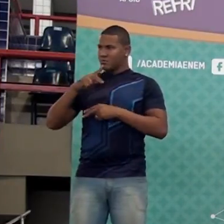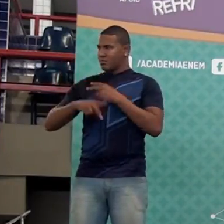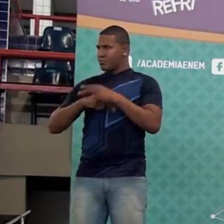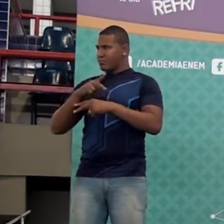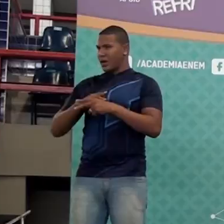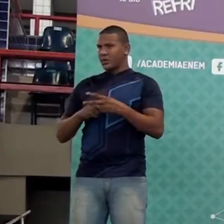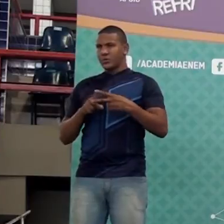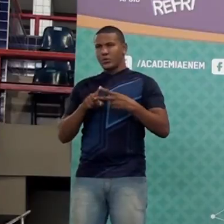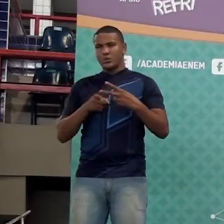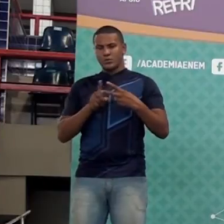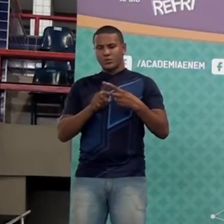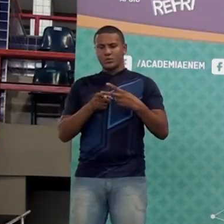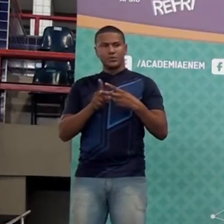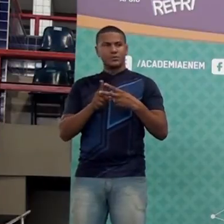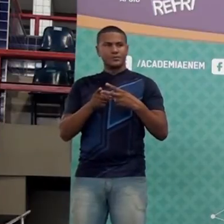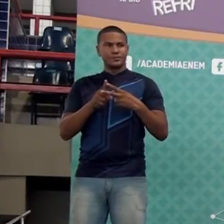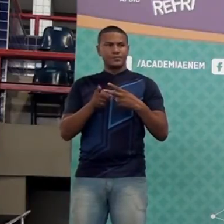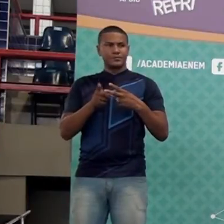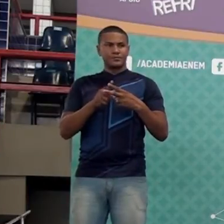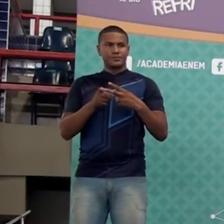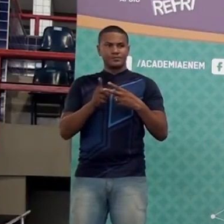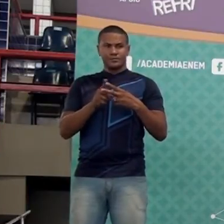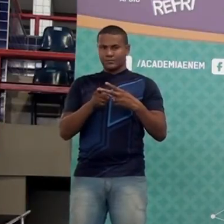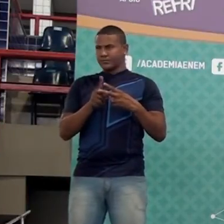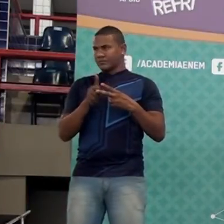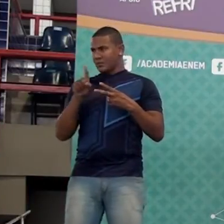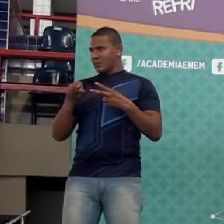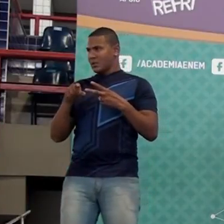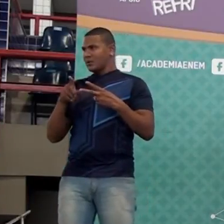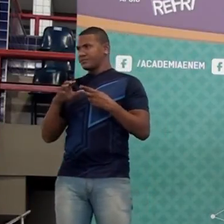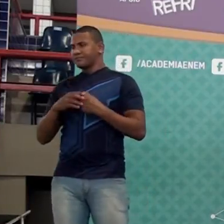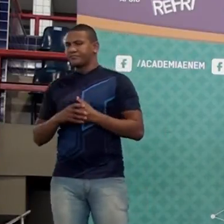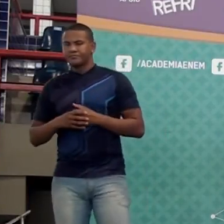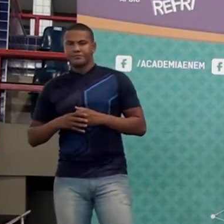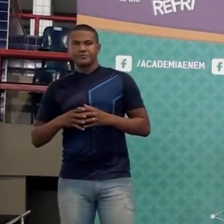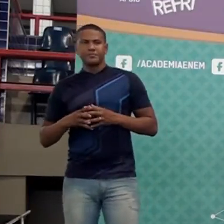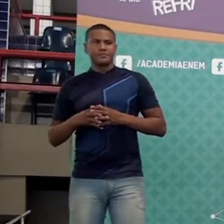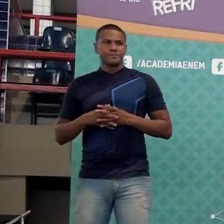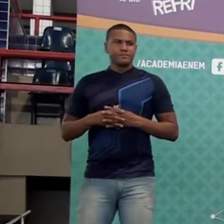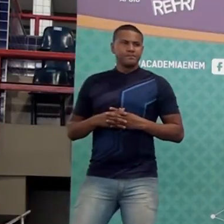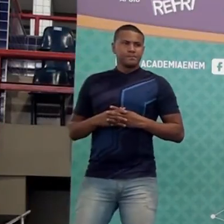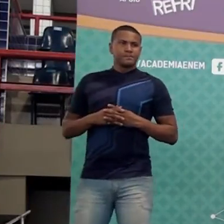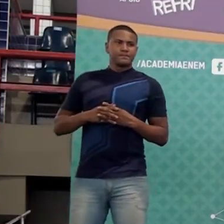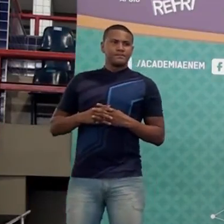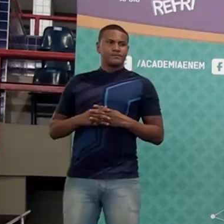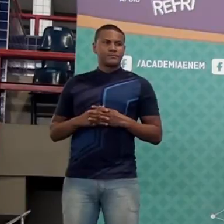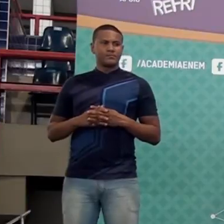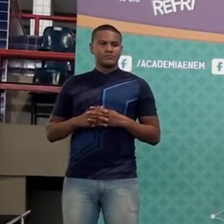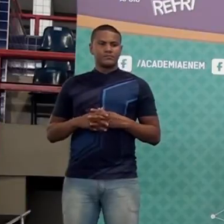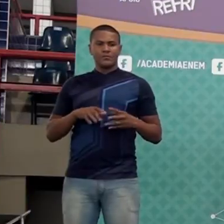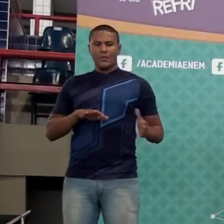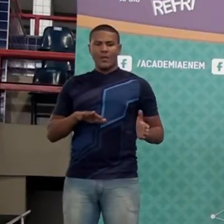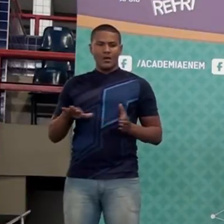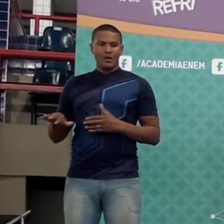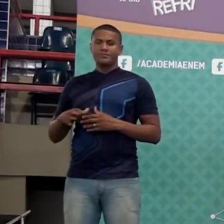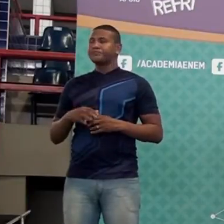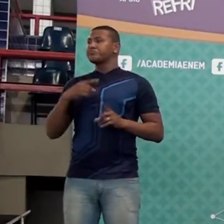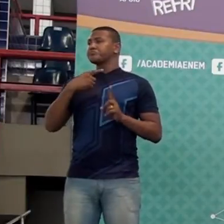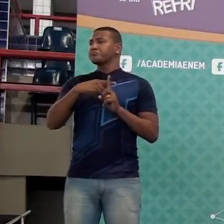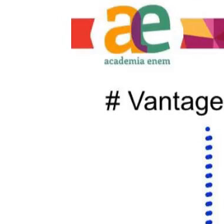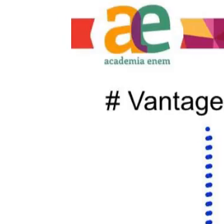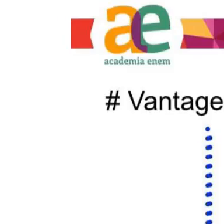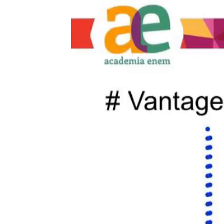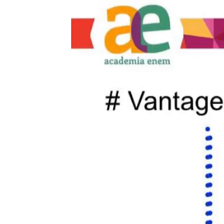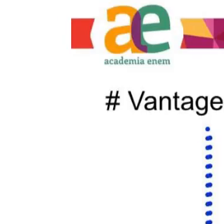países que utilizam mais a energia geotérmica. As principais vantagens: